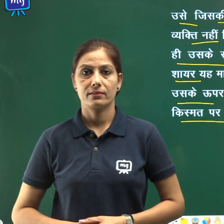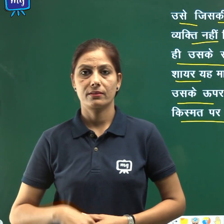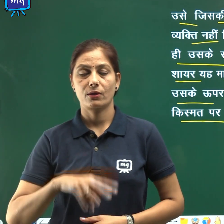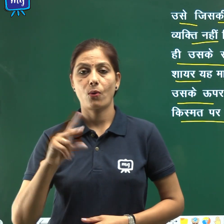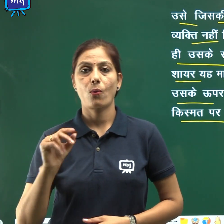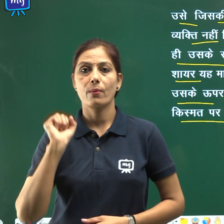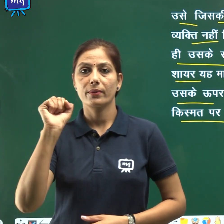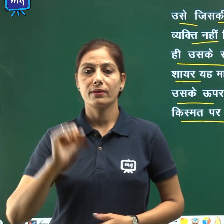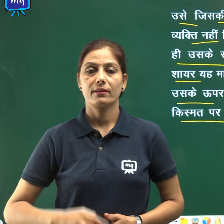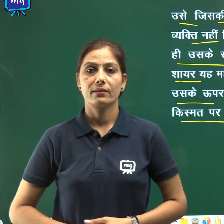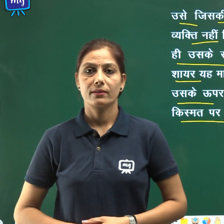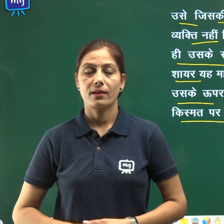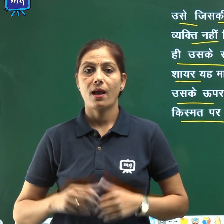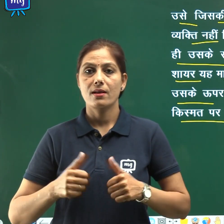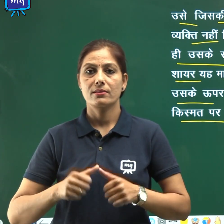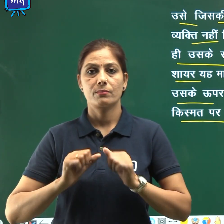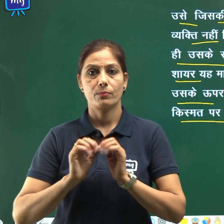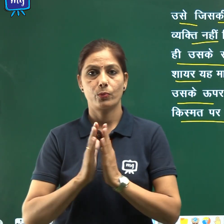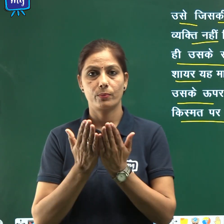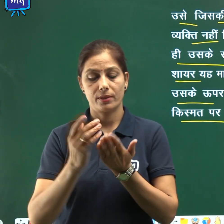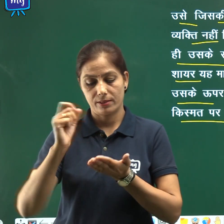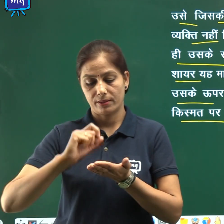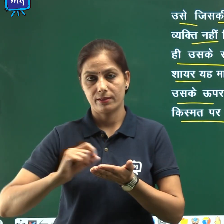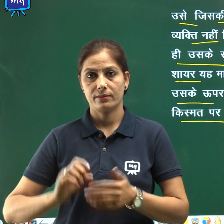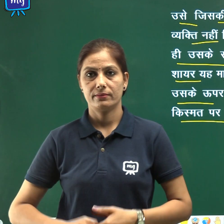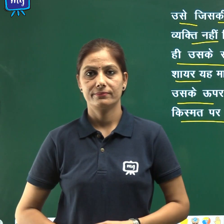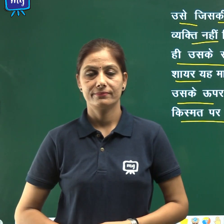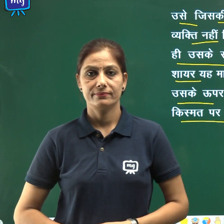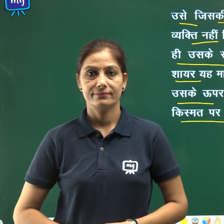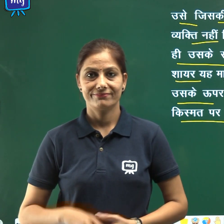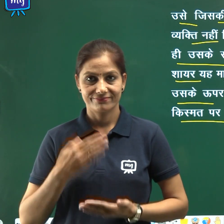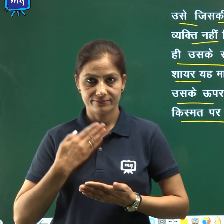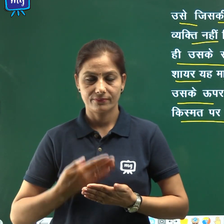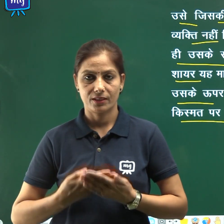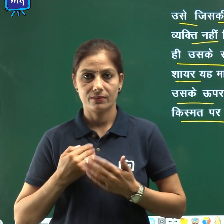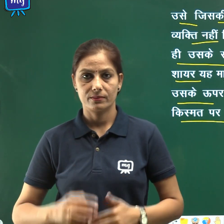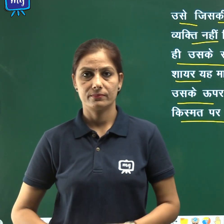और अपनी उत्तर पुस्तिका में लिखें। धन्यवाद।